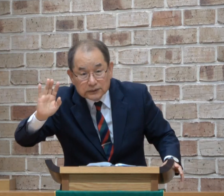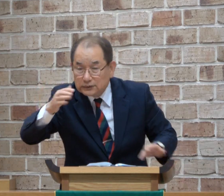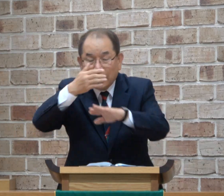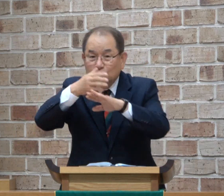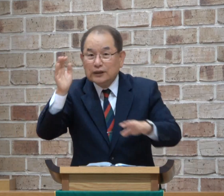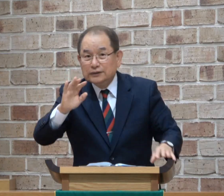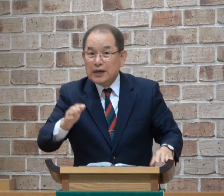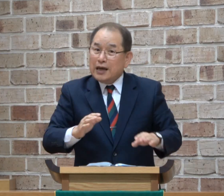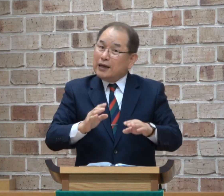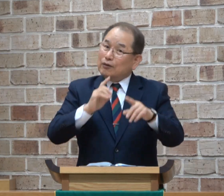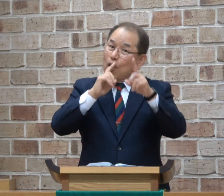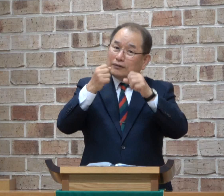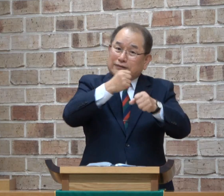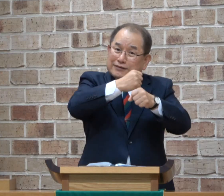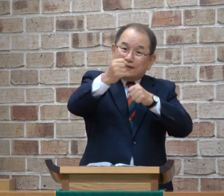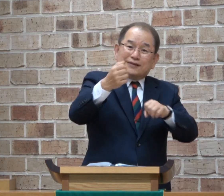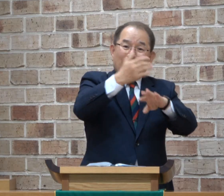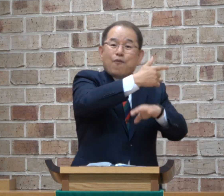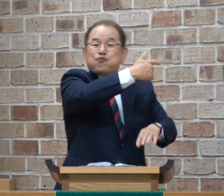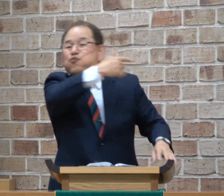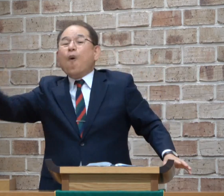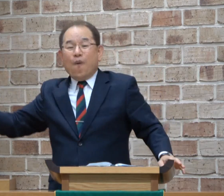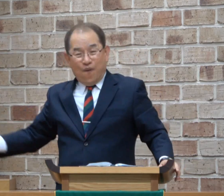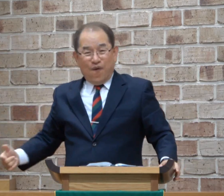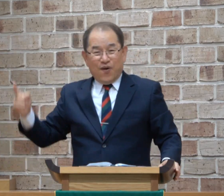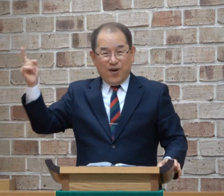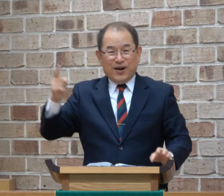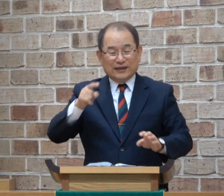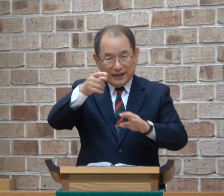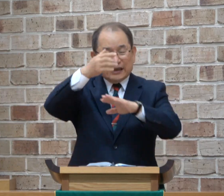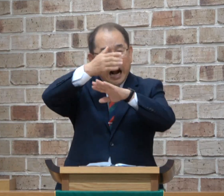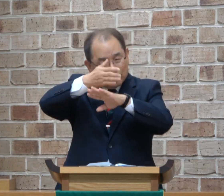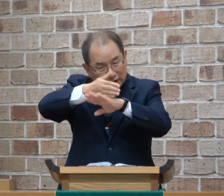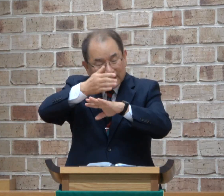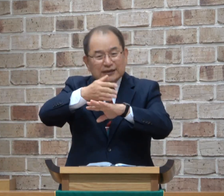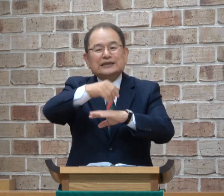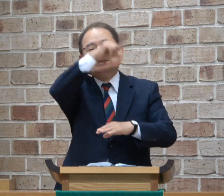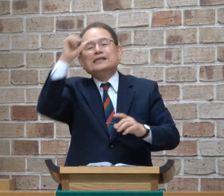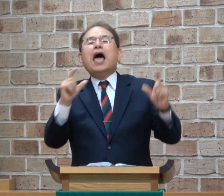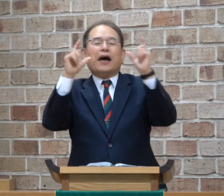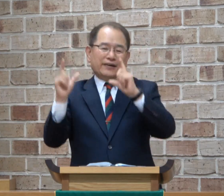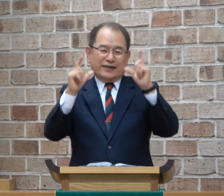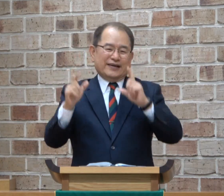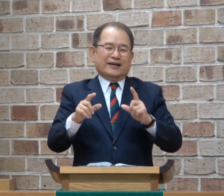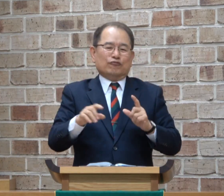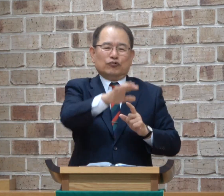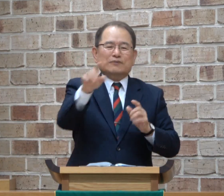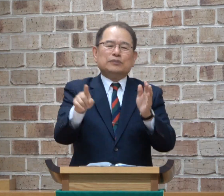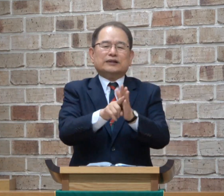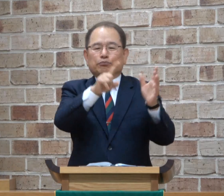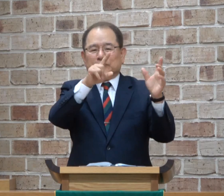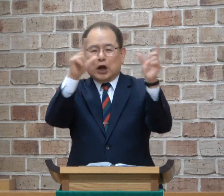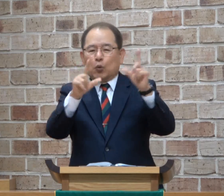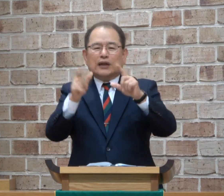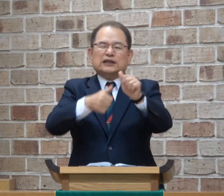수 없는 감사입니다. 감사의 인생을 살아가는 여러분들 되시기 바랍니다.